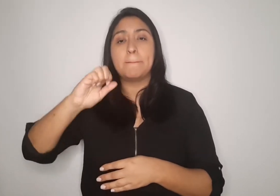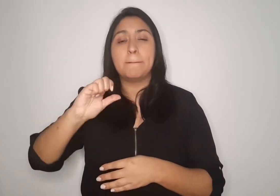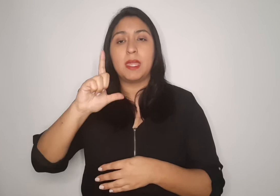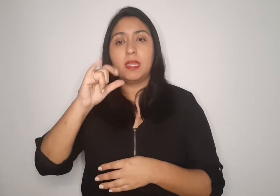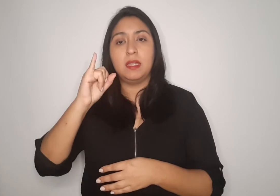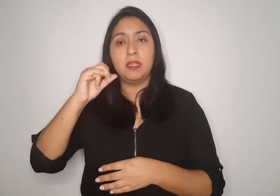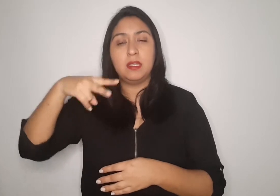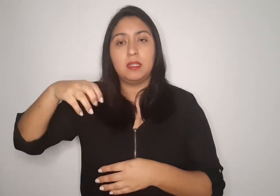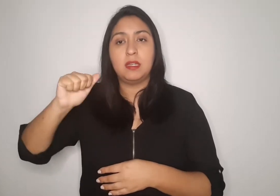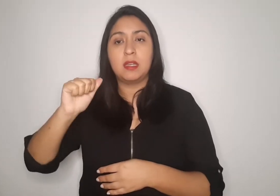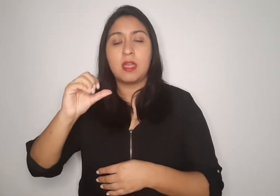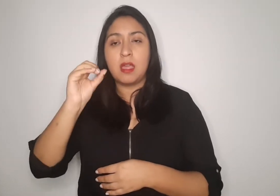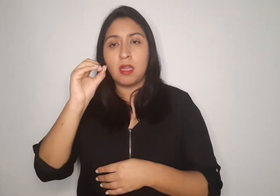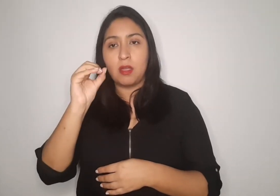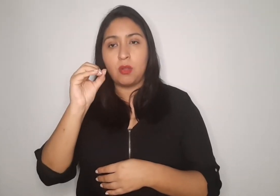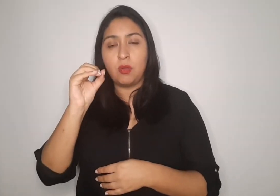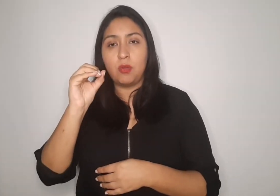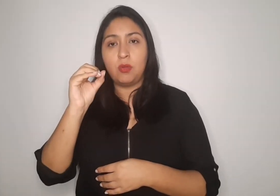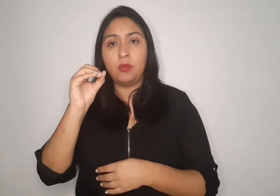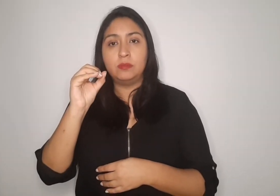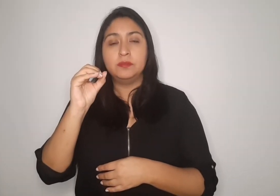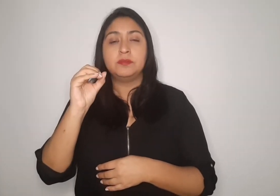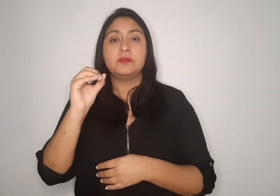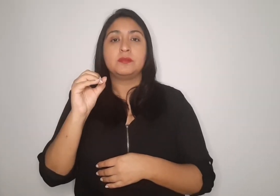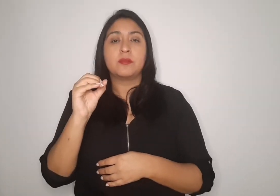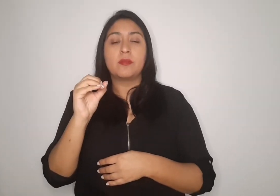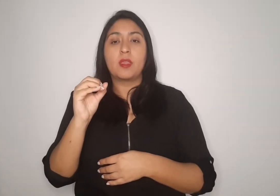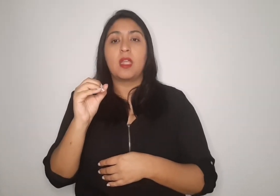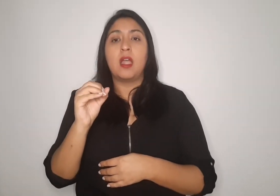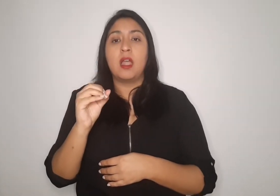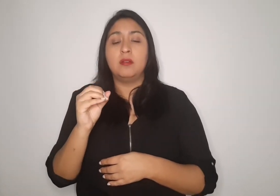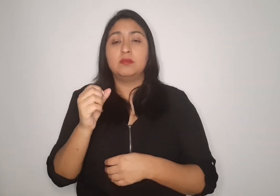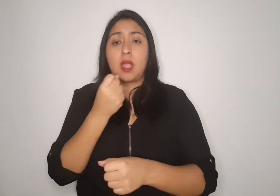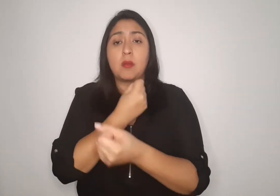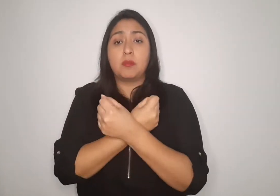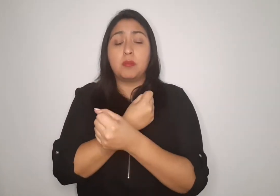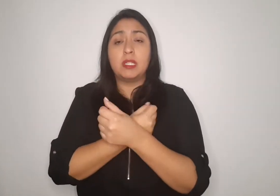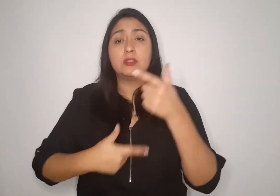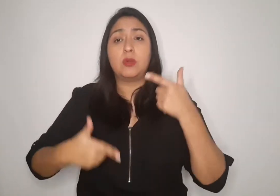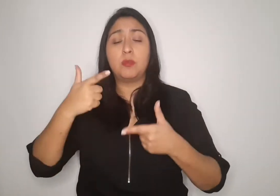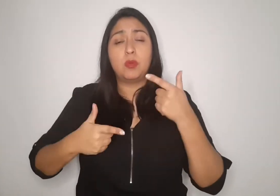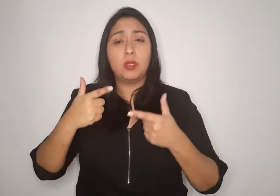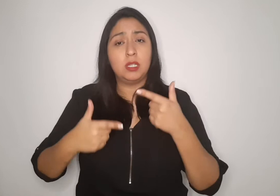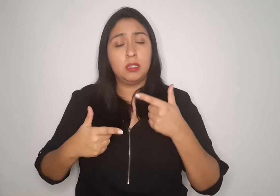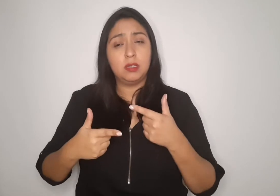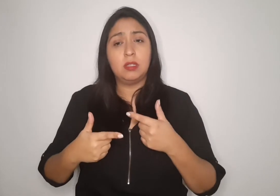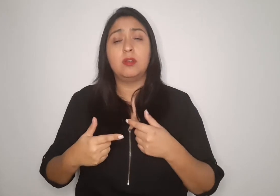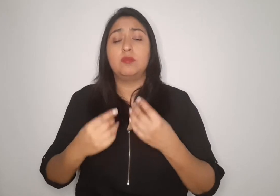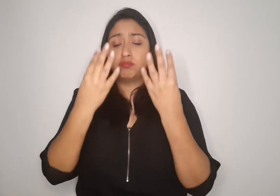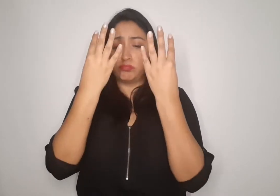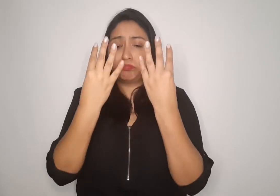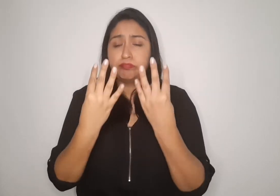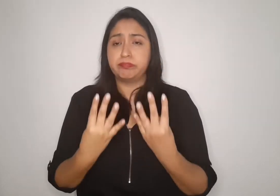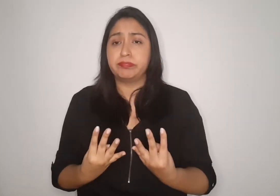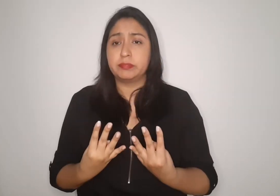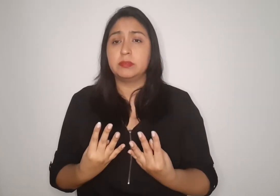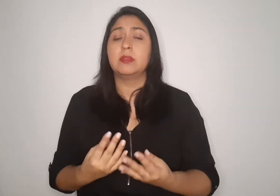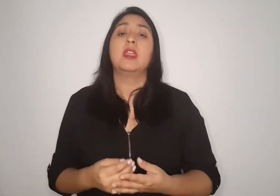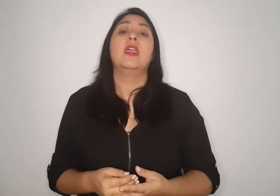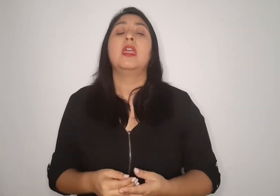entró a un campo mapuche en Resistencia, en Huentivincul Mapu, ellos me dejaron filmar, pero yo tuve que